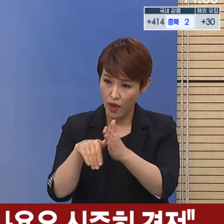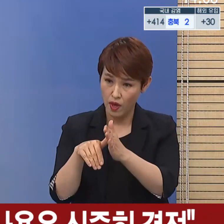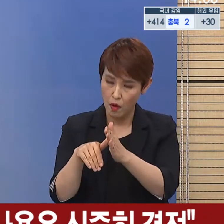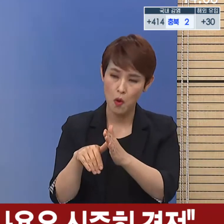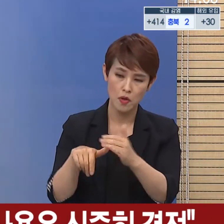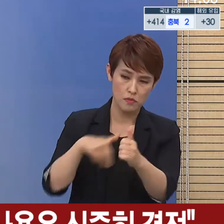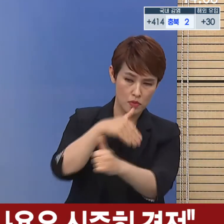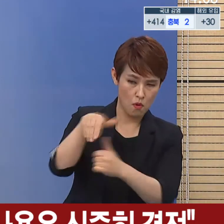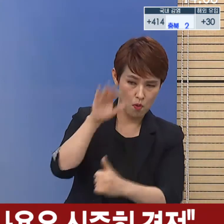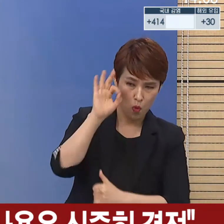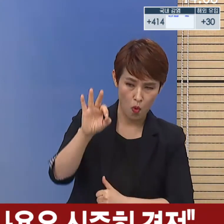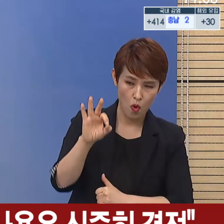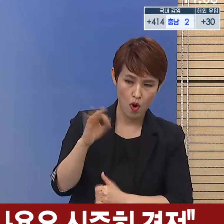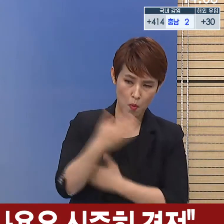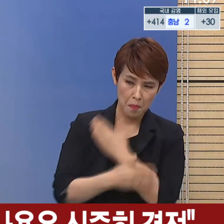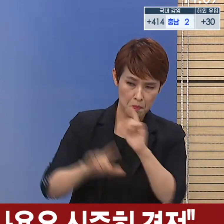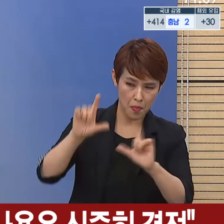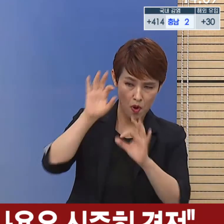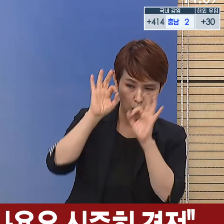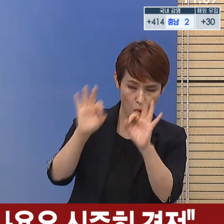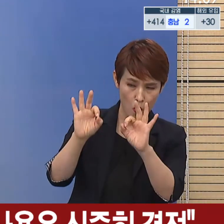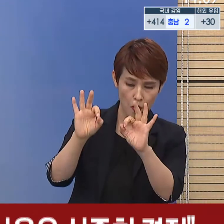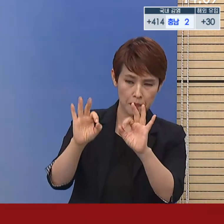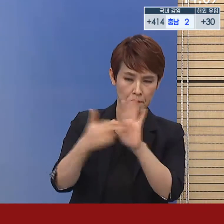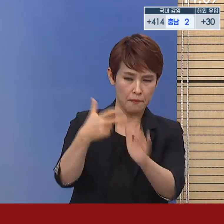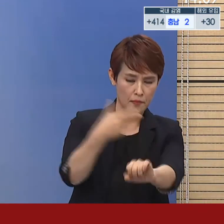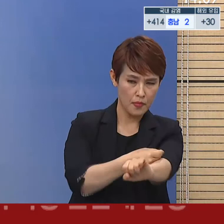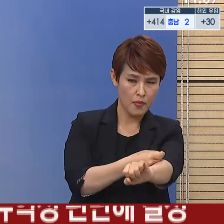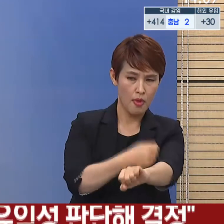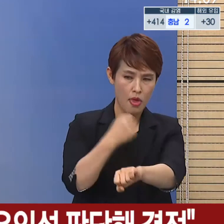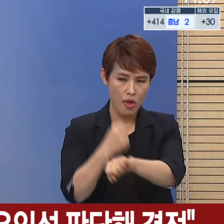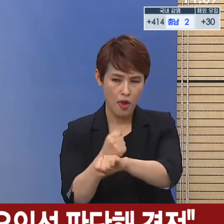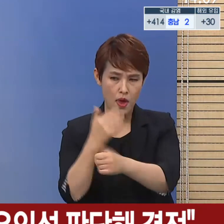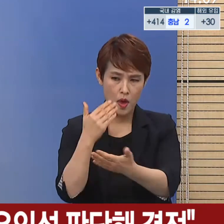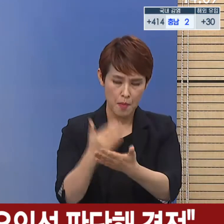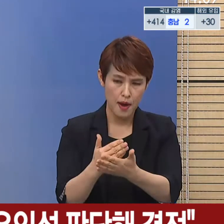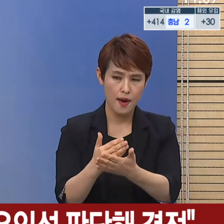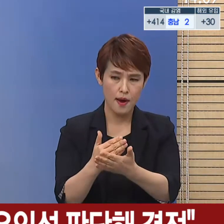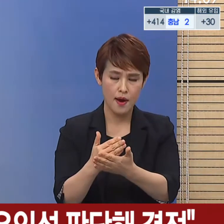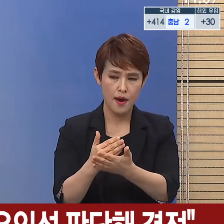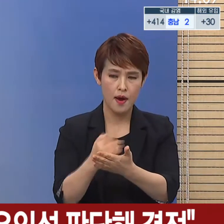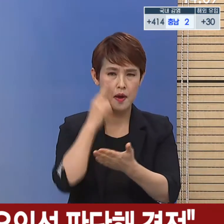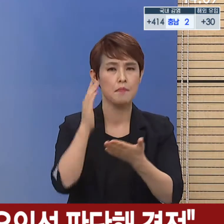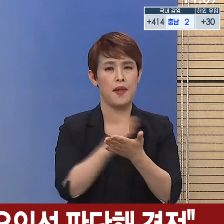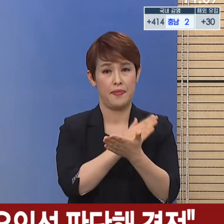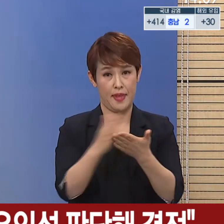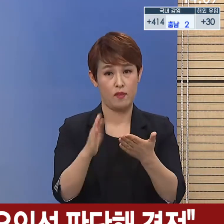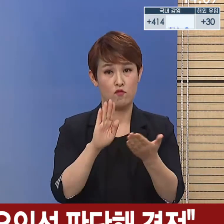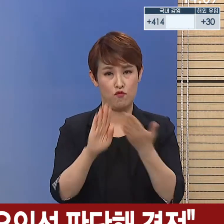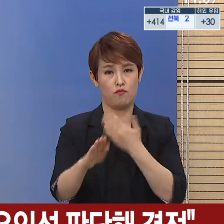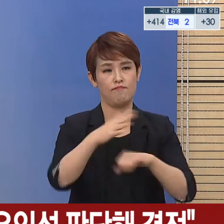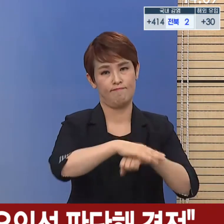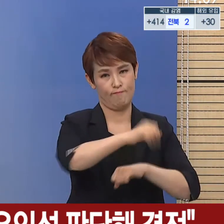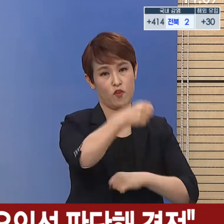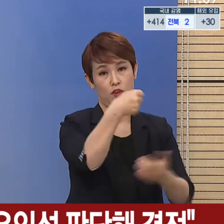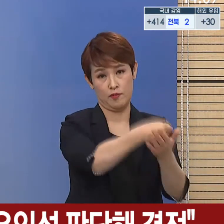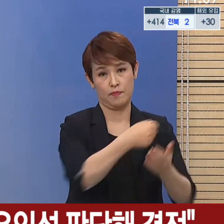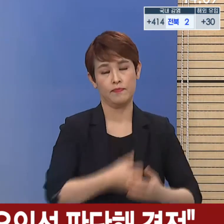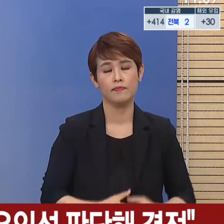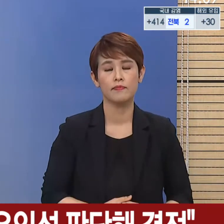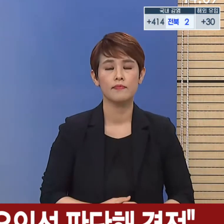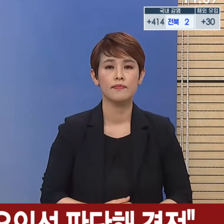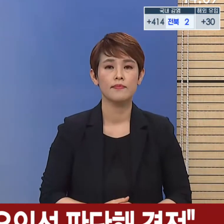대상자의 상태에 따라 백신 접종으로 인한 유익성을 충분히 판단하여 결정하라는 의미입니다.